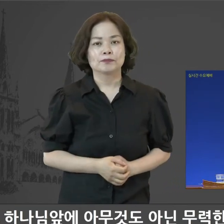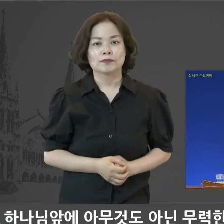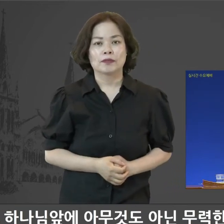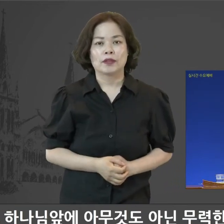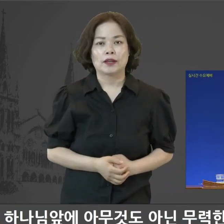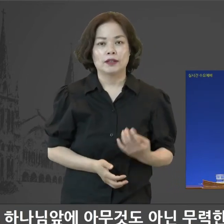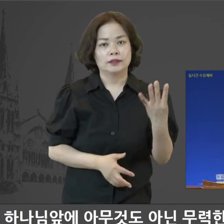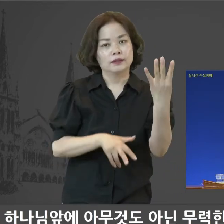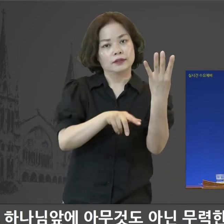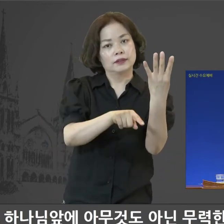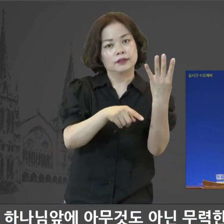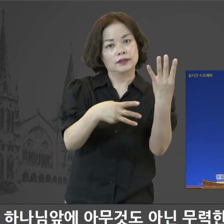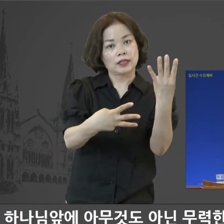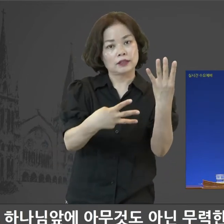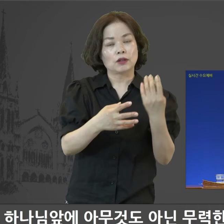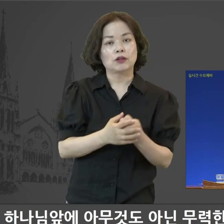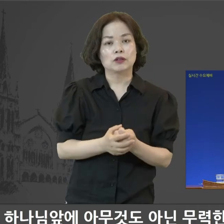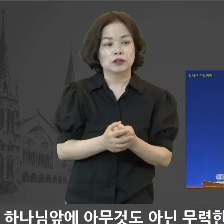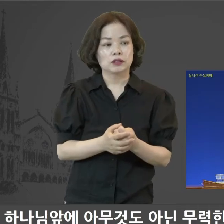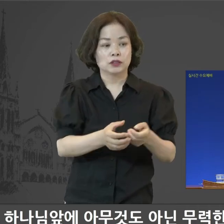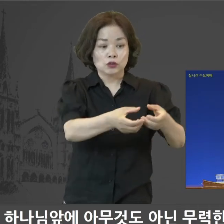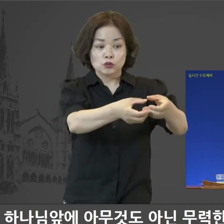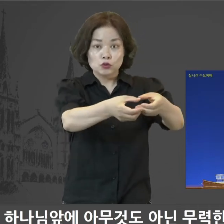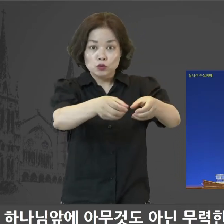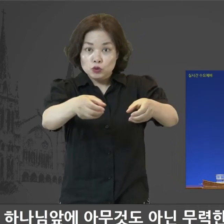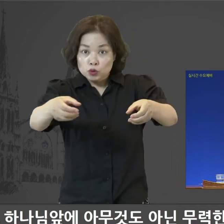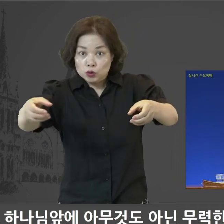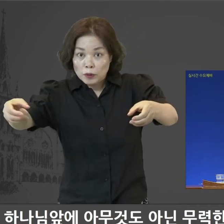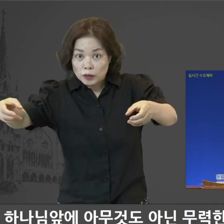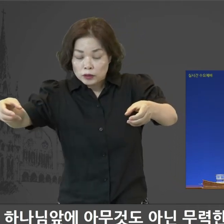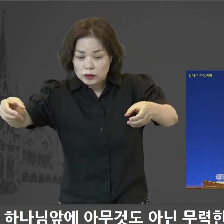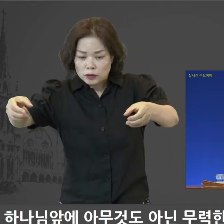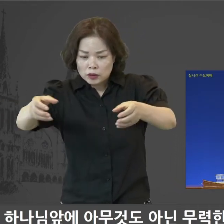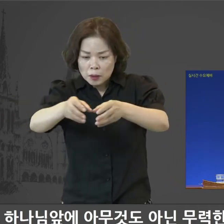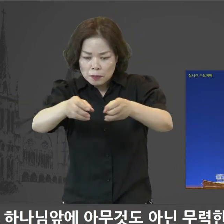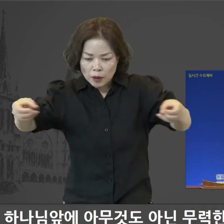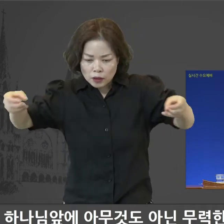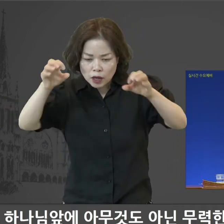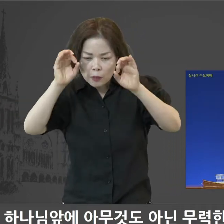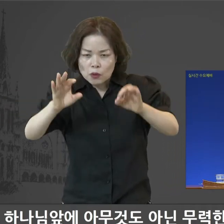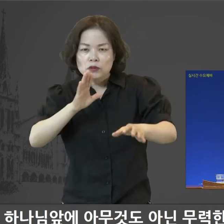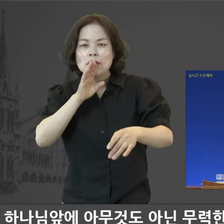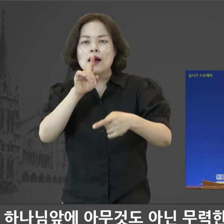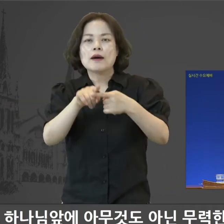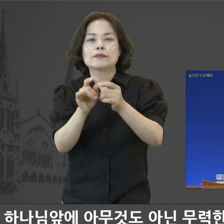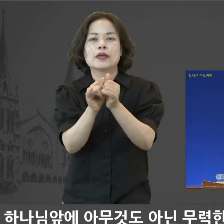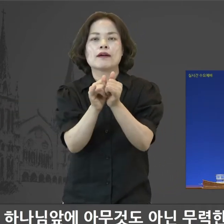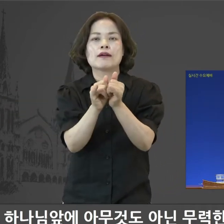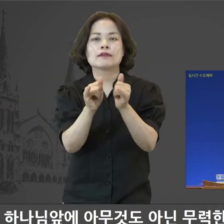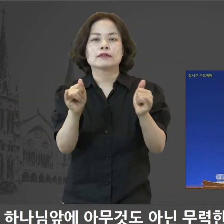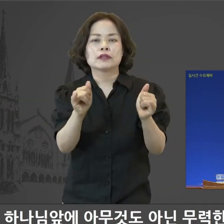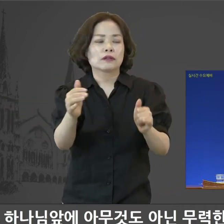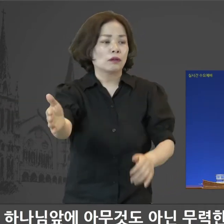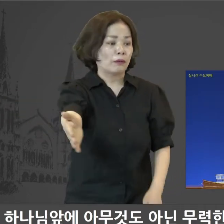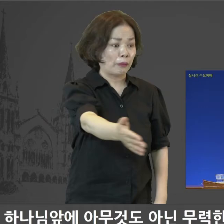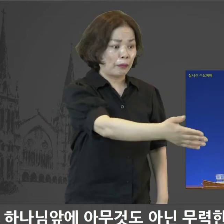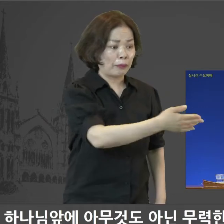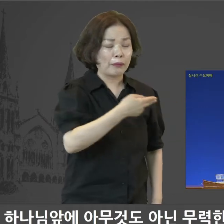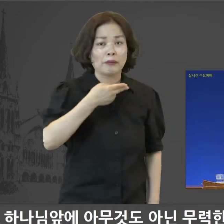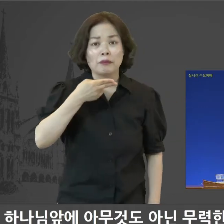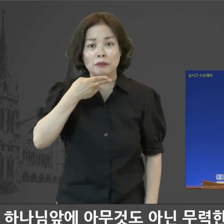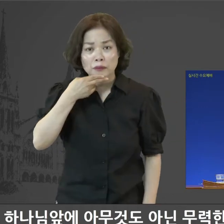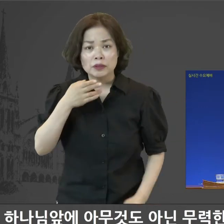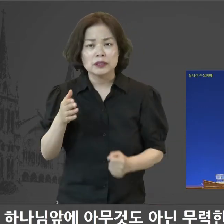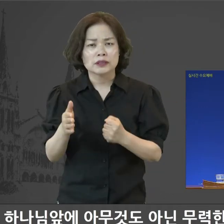4절의 말씀입니다. 그 두루마리를 펴거나 보거나 하기에 합당한 자가 보이지 아니하기로